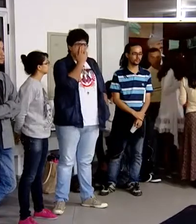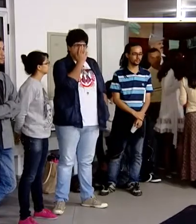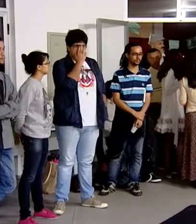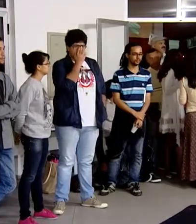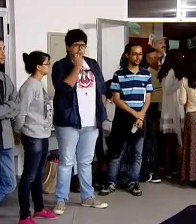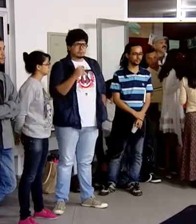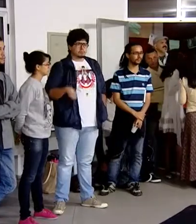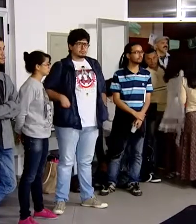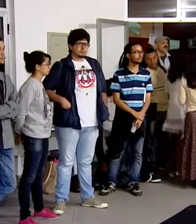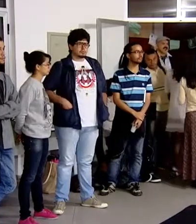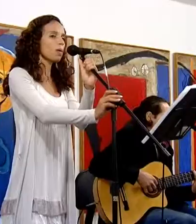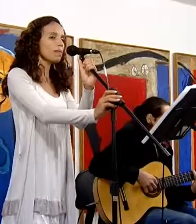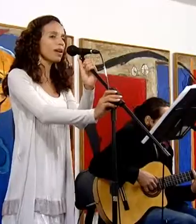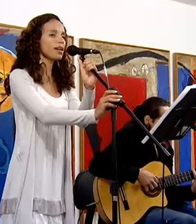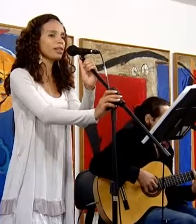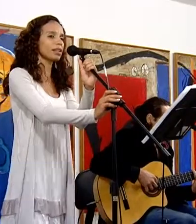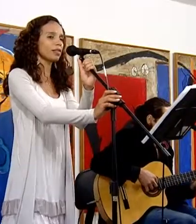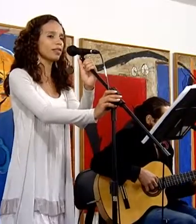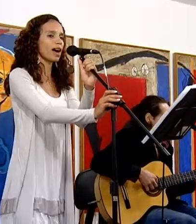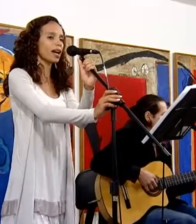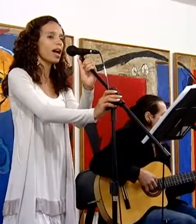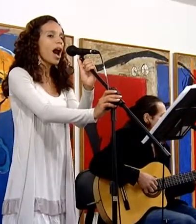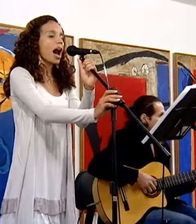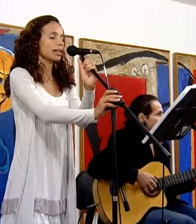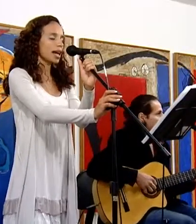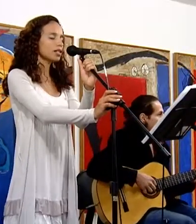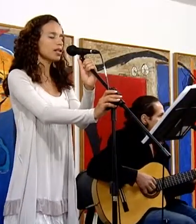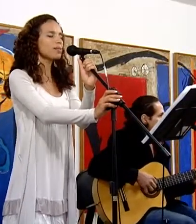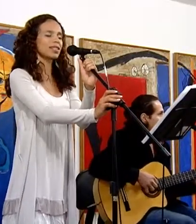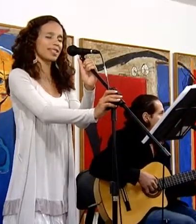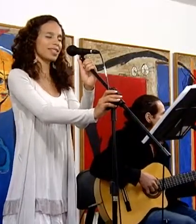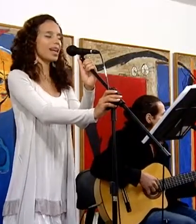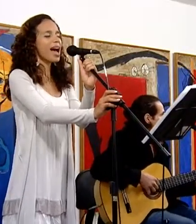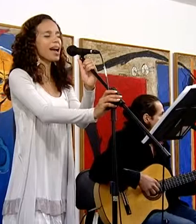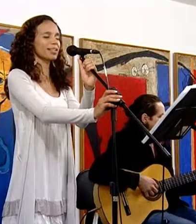artista mais público se transformar em uma coisa só.